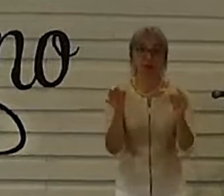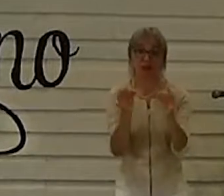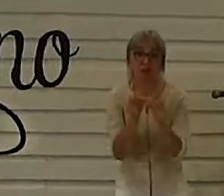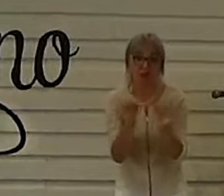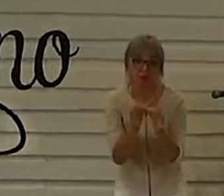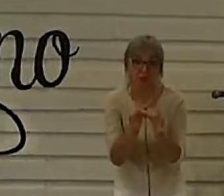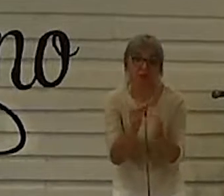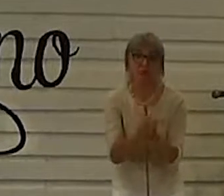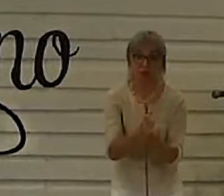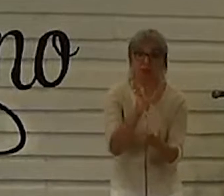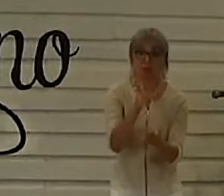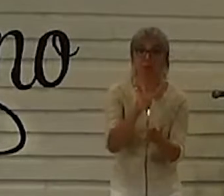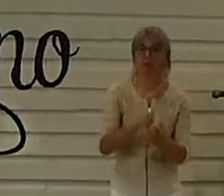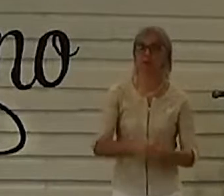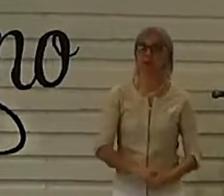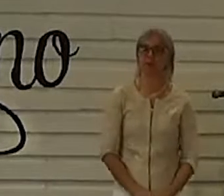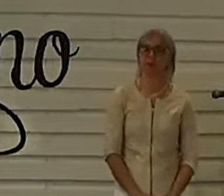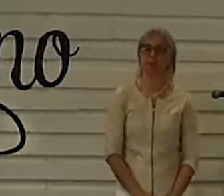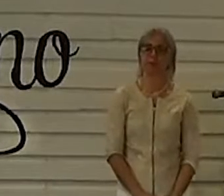Importante.